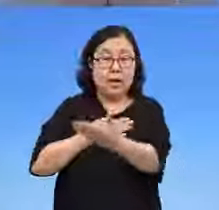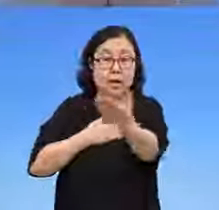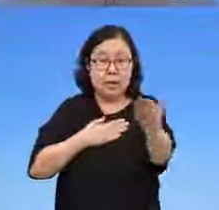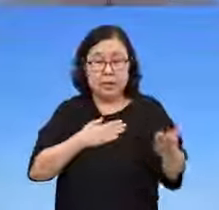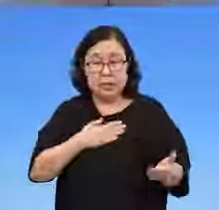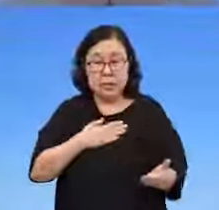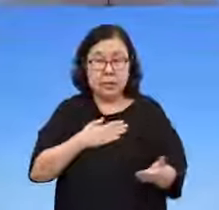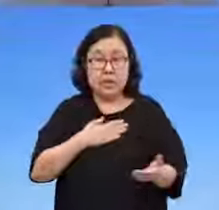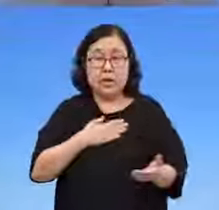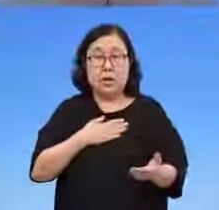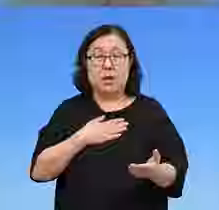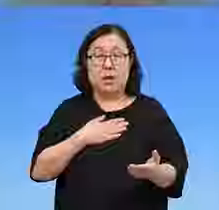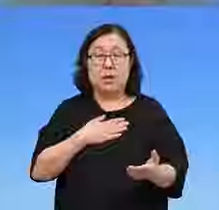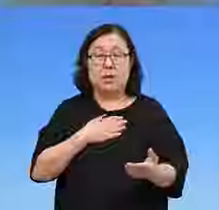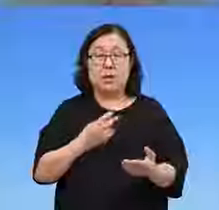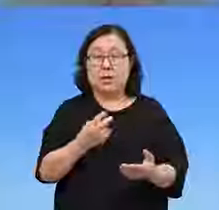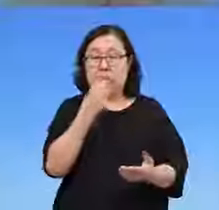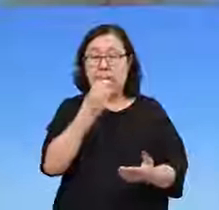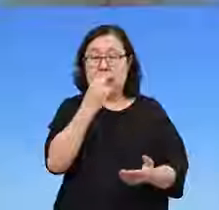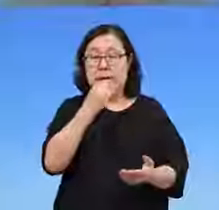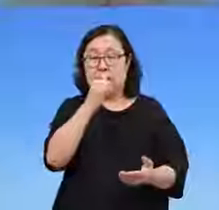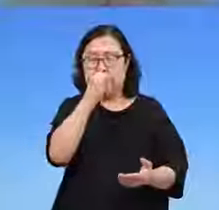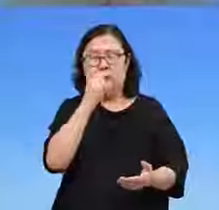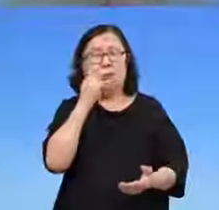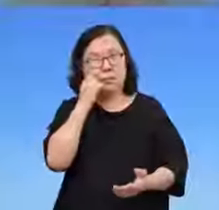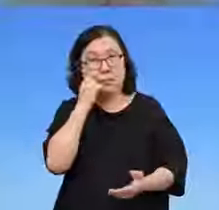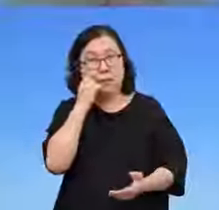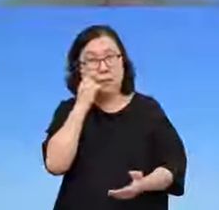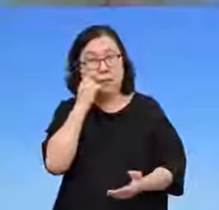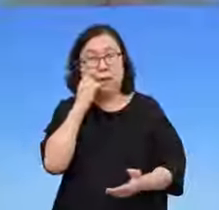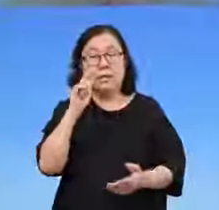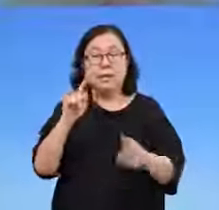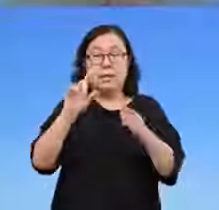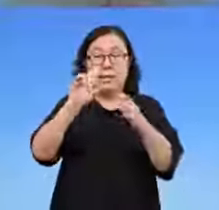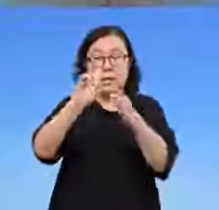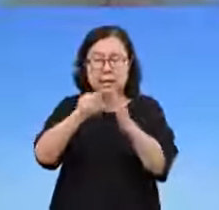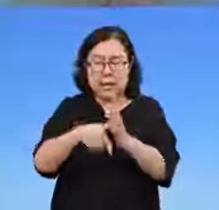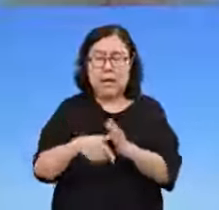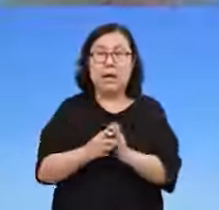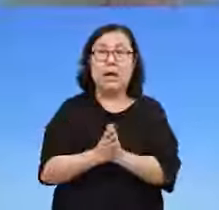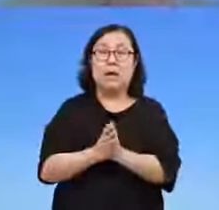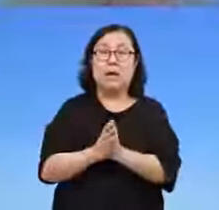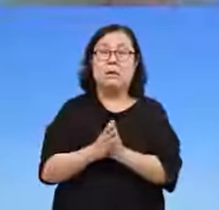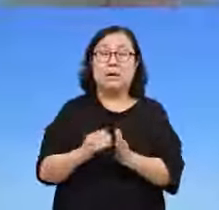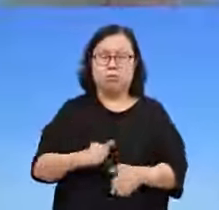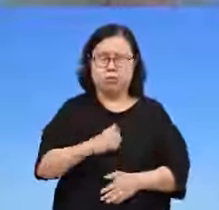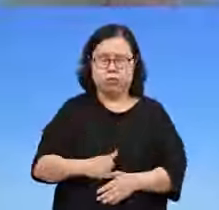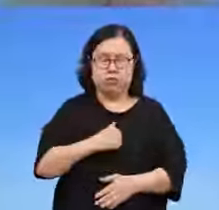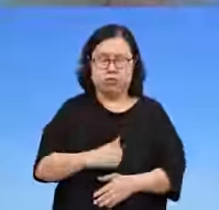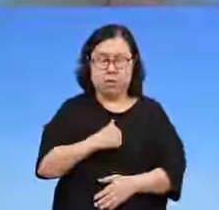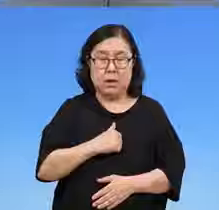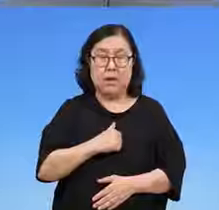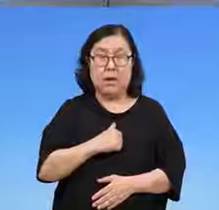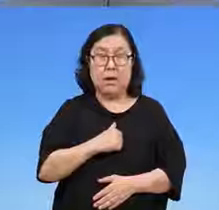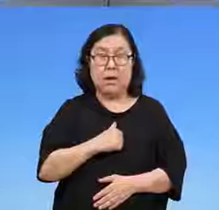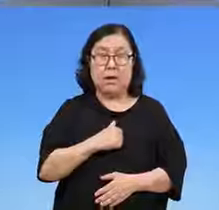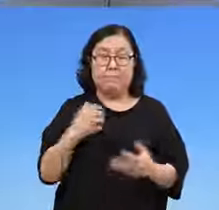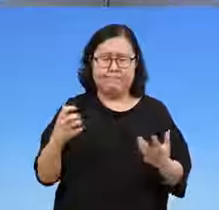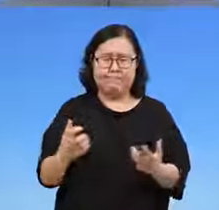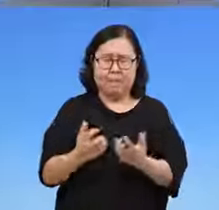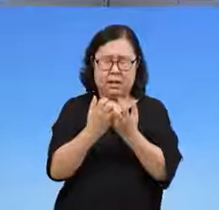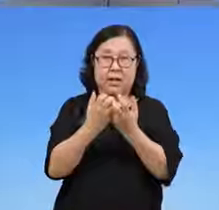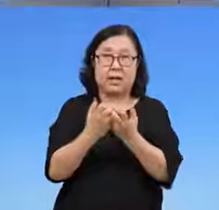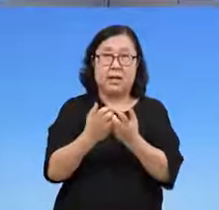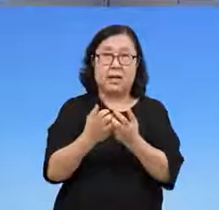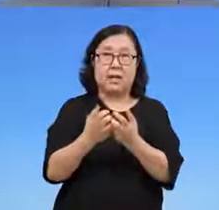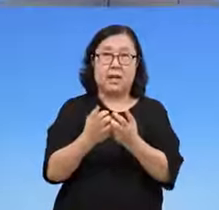그럴 것 같으세요? 오늘 이 시대에 상상을 초월하는 분노에 찬, 울분에 찬